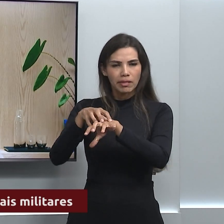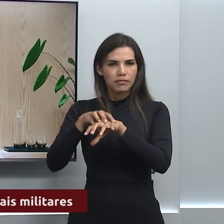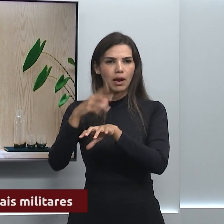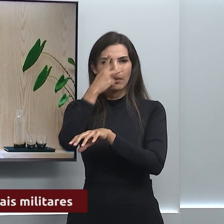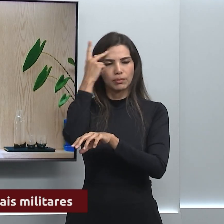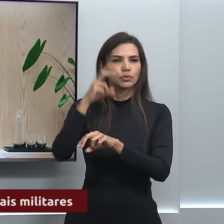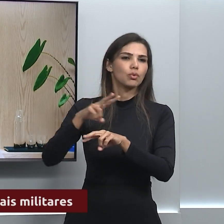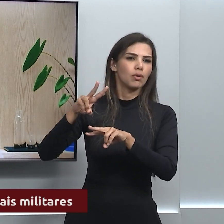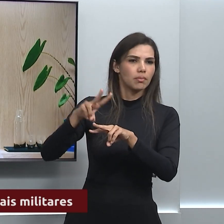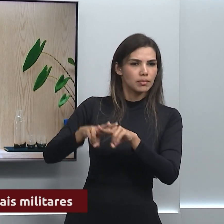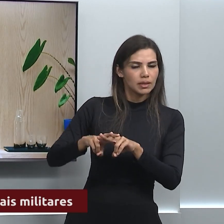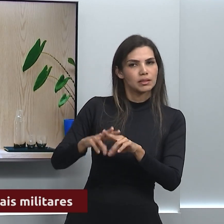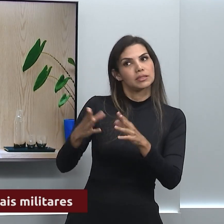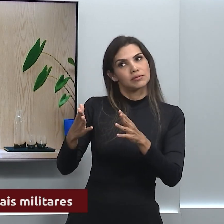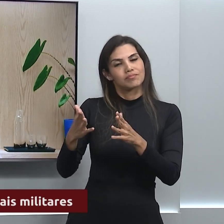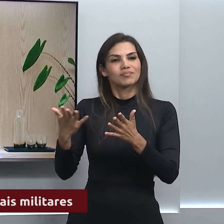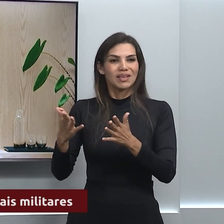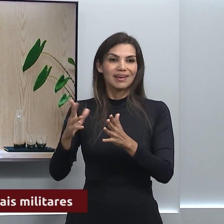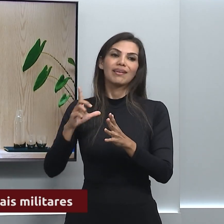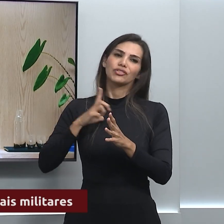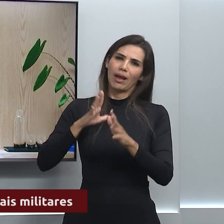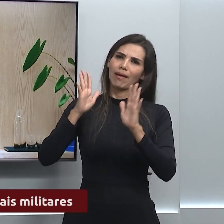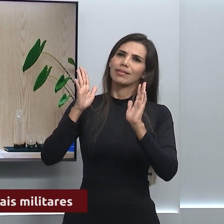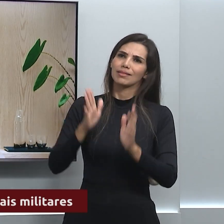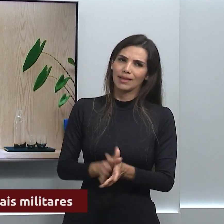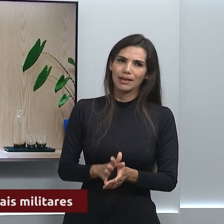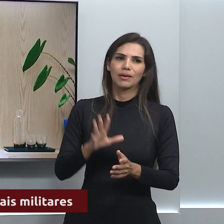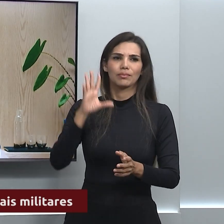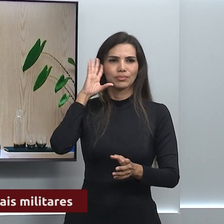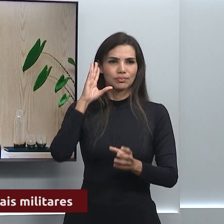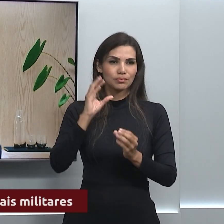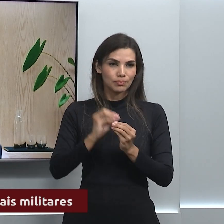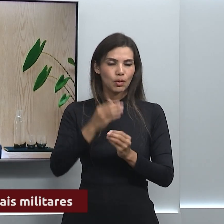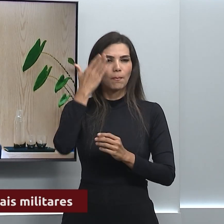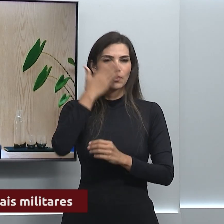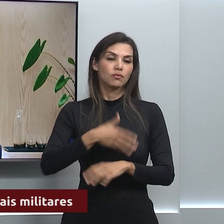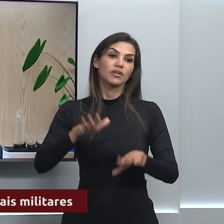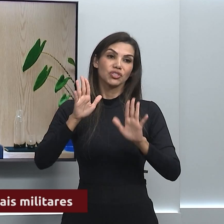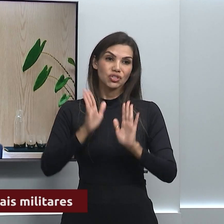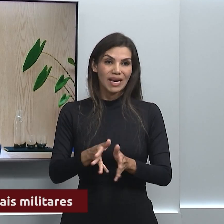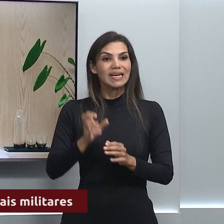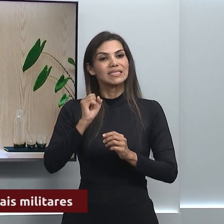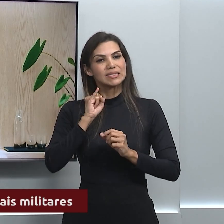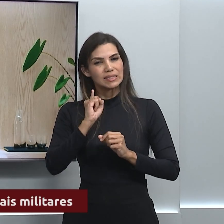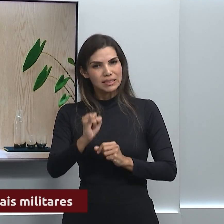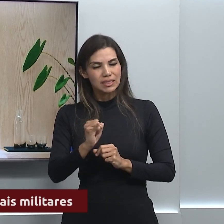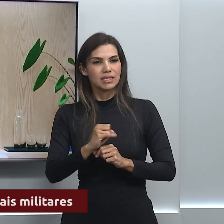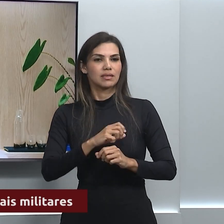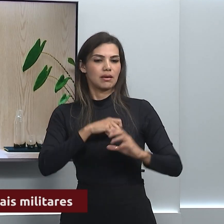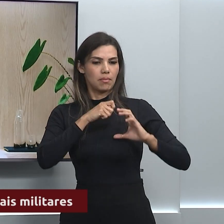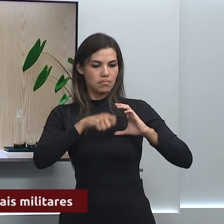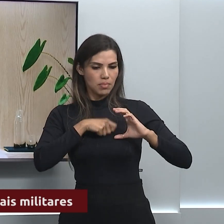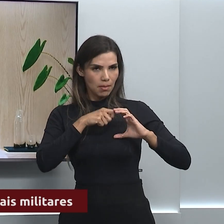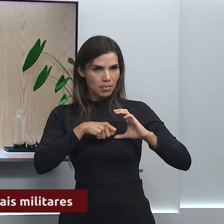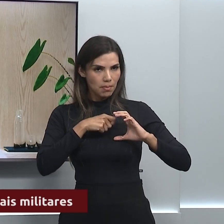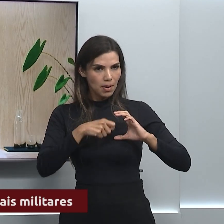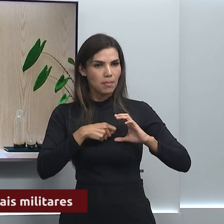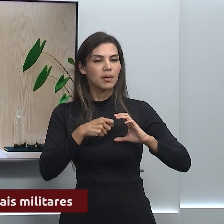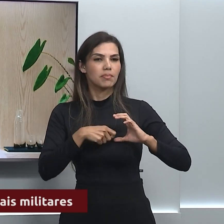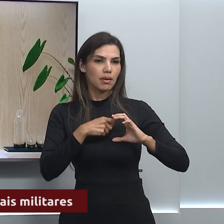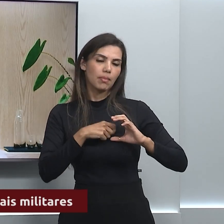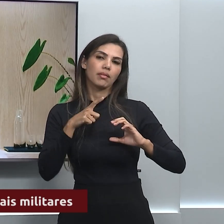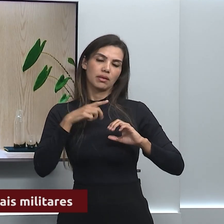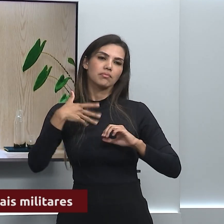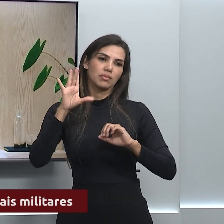têm informado que o uso das câmeras vai potencializar a governança no sistema prisional. Então, é uma